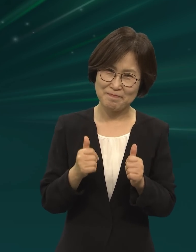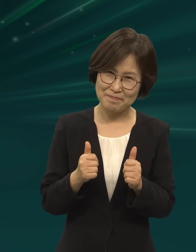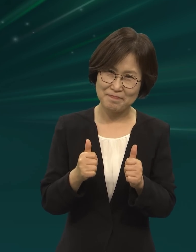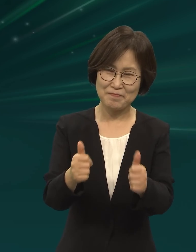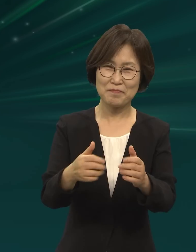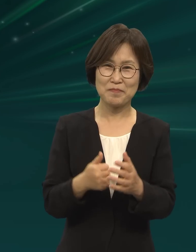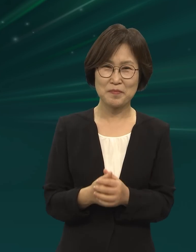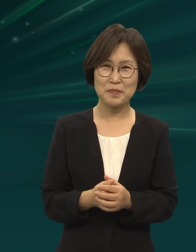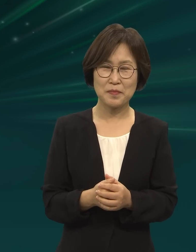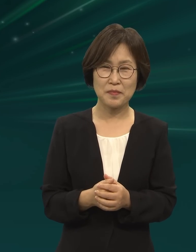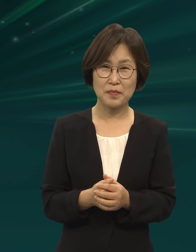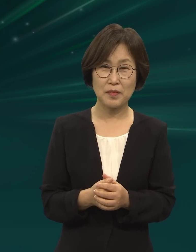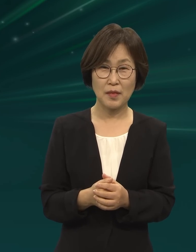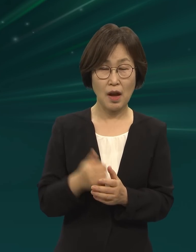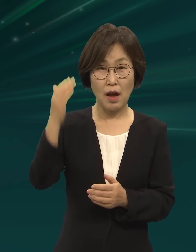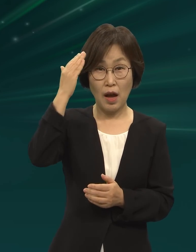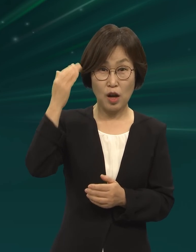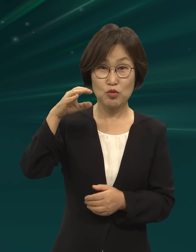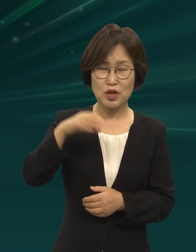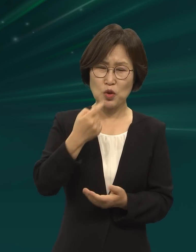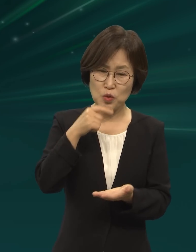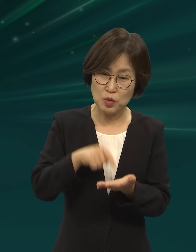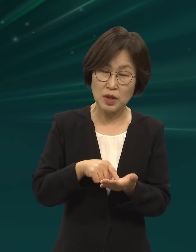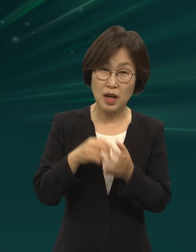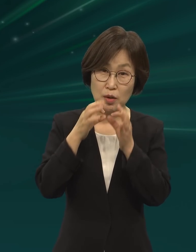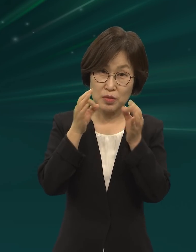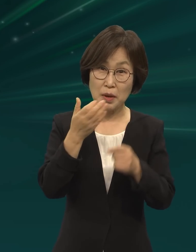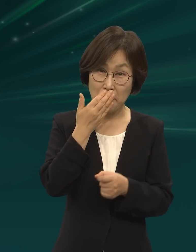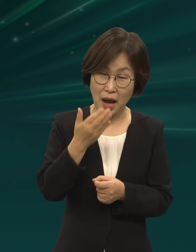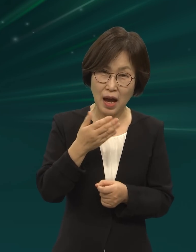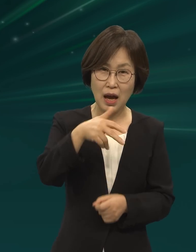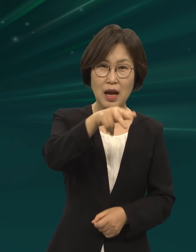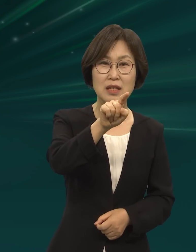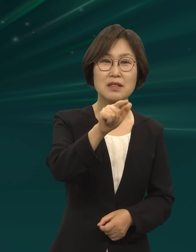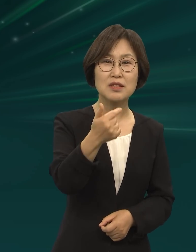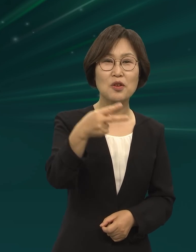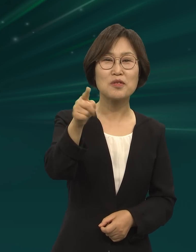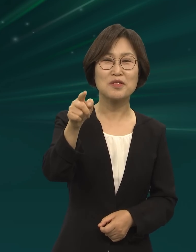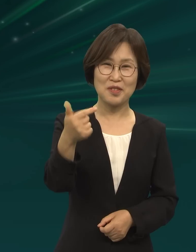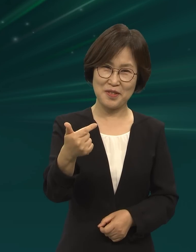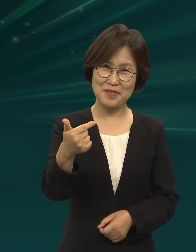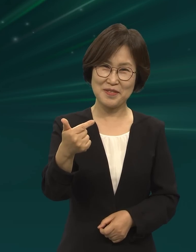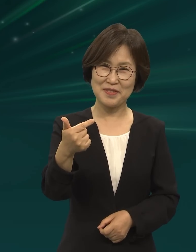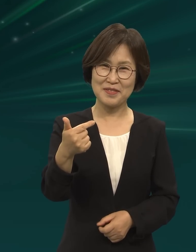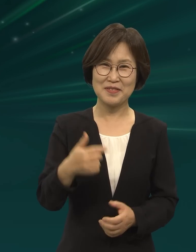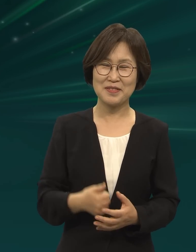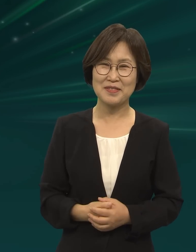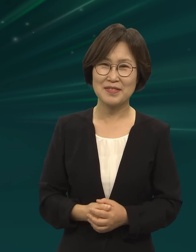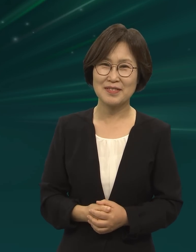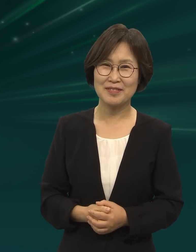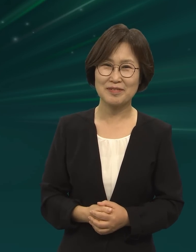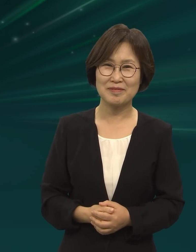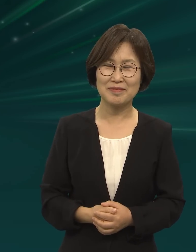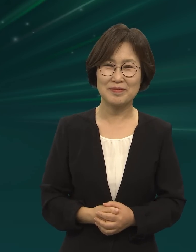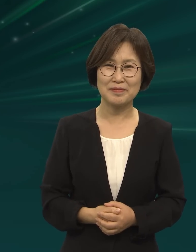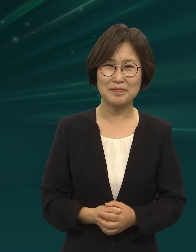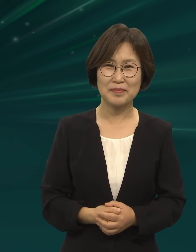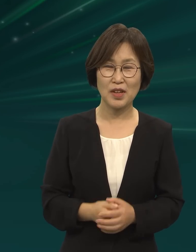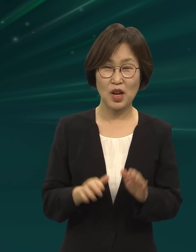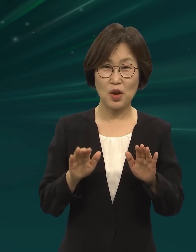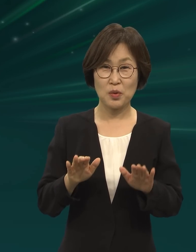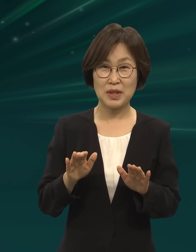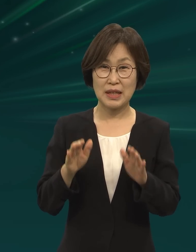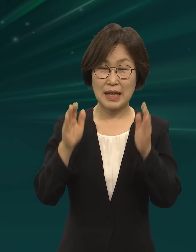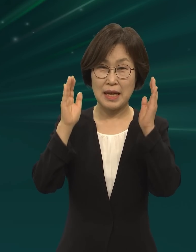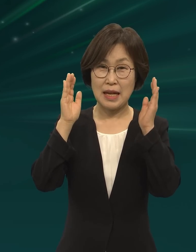너무 쉽게 부르는 이름이 천든이라서 사람들에게 또 이 천든 이름을 알려줬습니다. 오늘